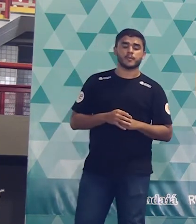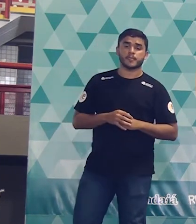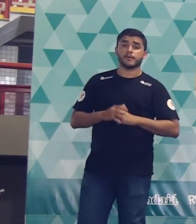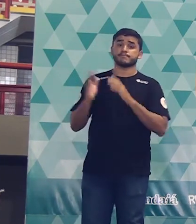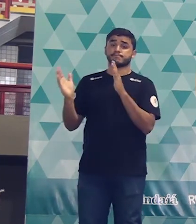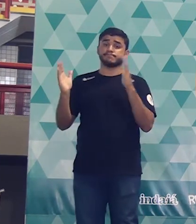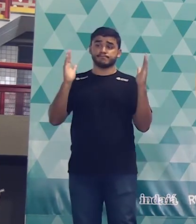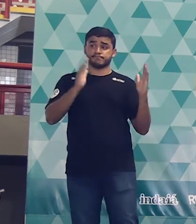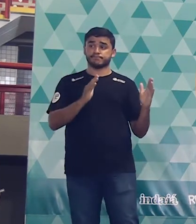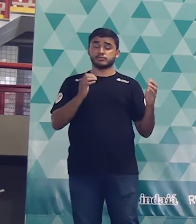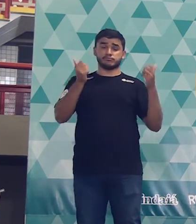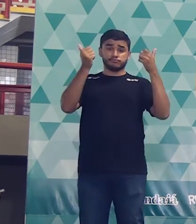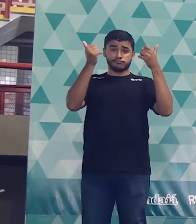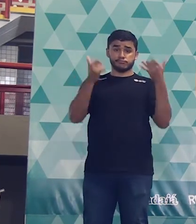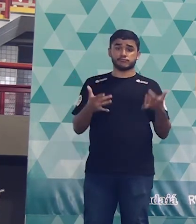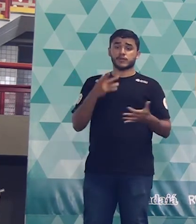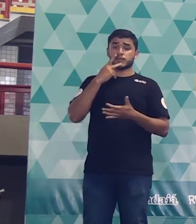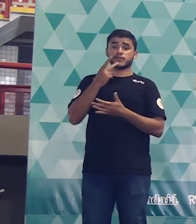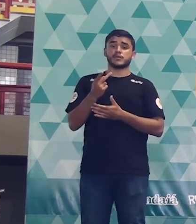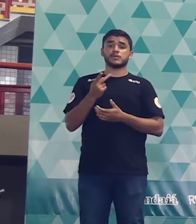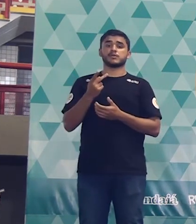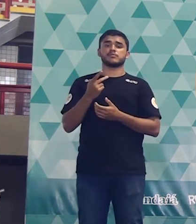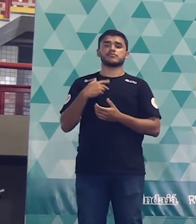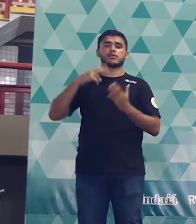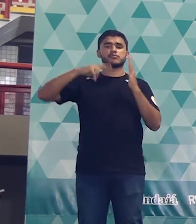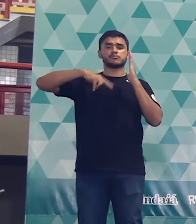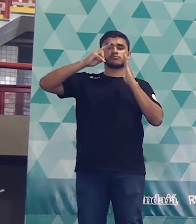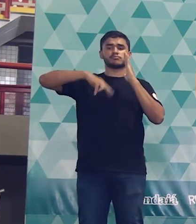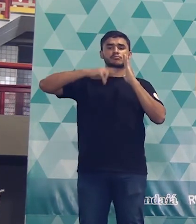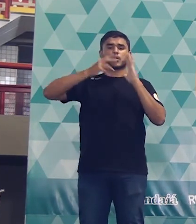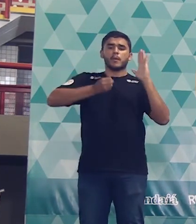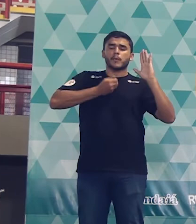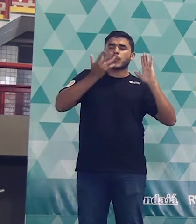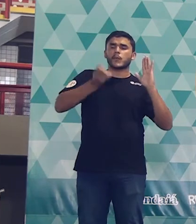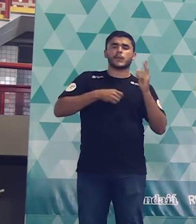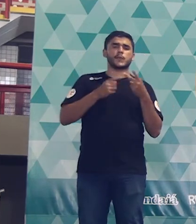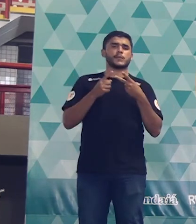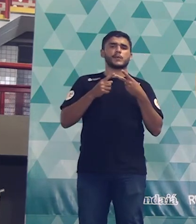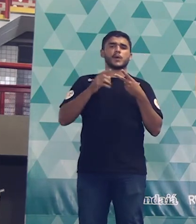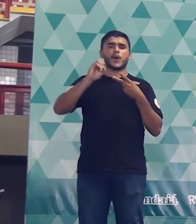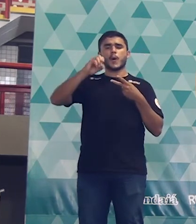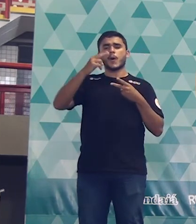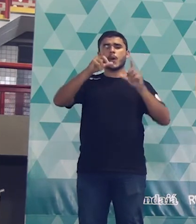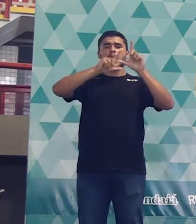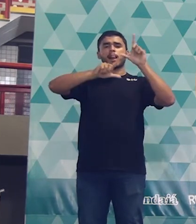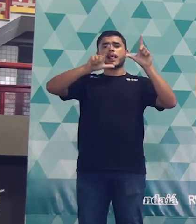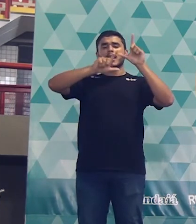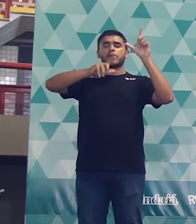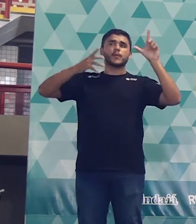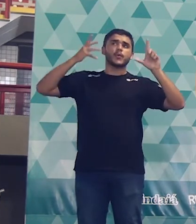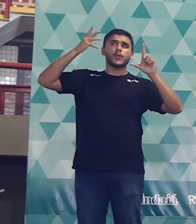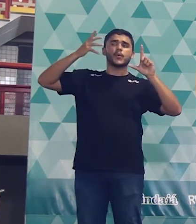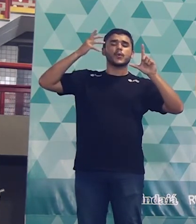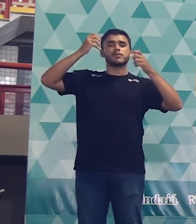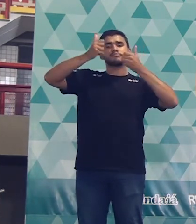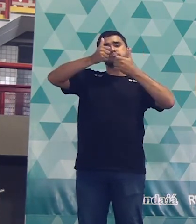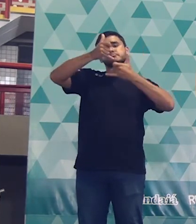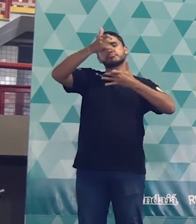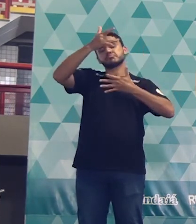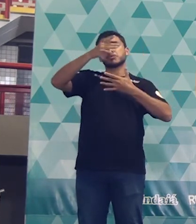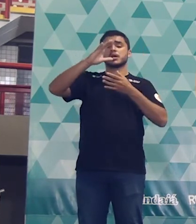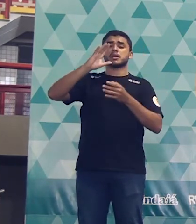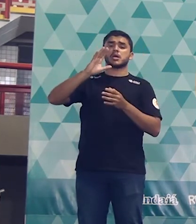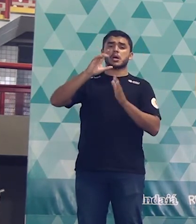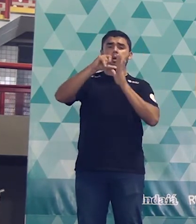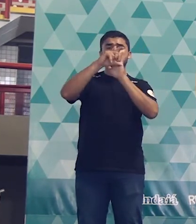Primeira parte a gente viu o quê? Quando eu for ler um poema, uma letra de música, por exemplo, ou um texto pequeno, eu